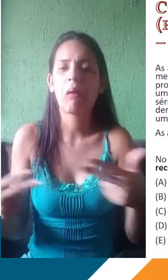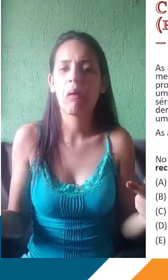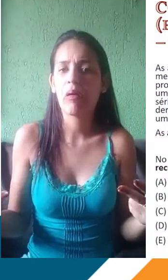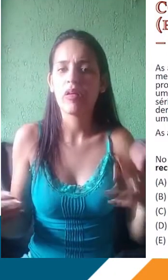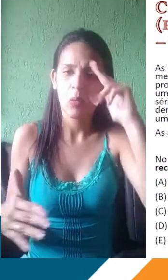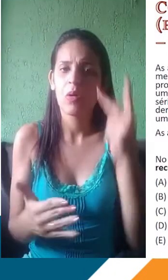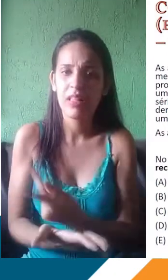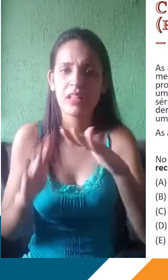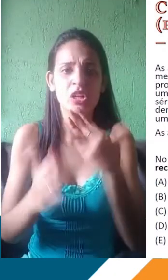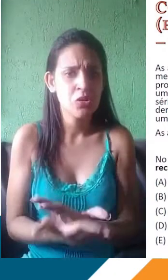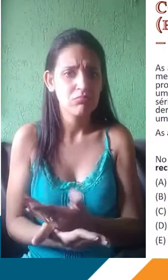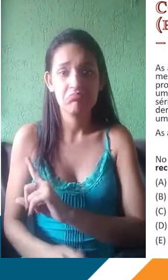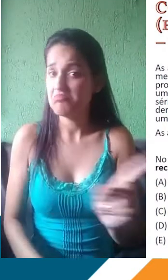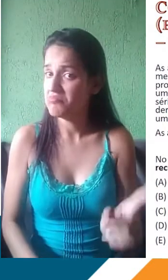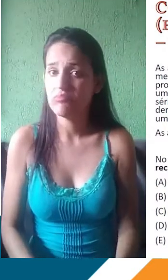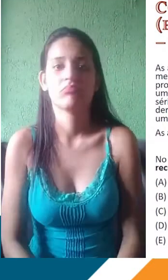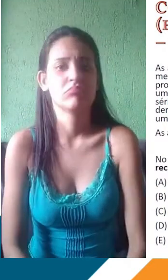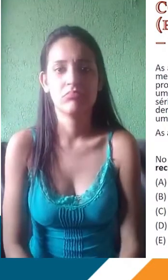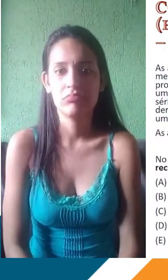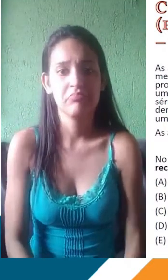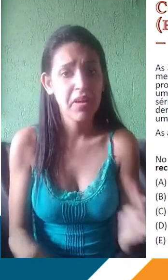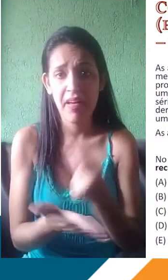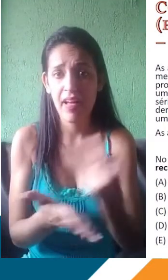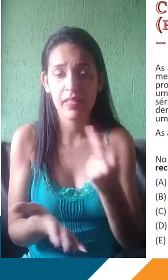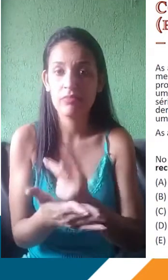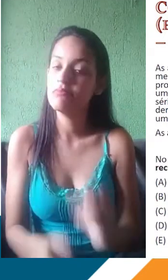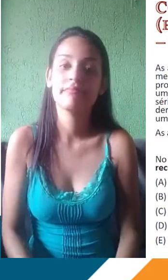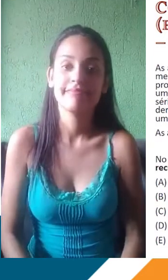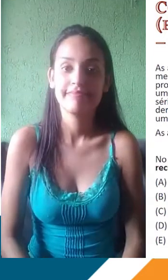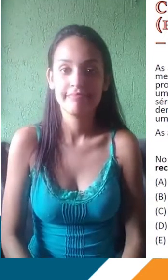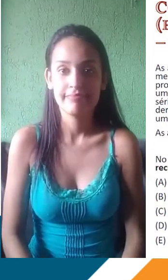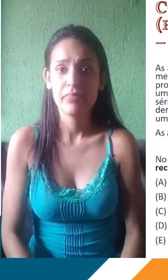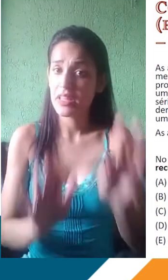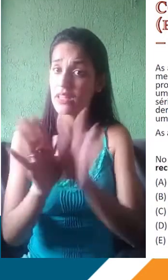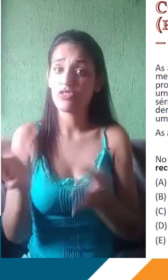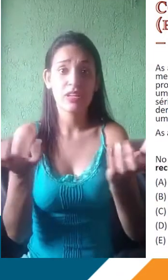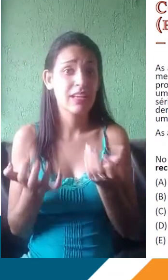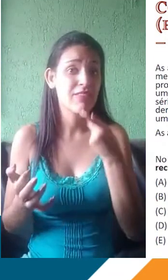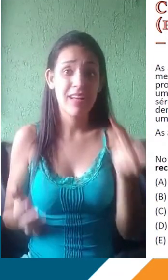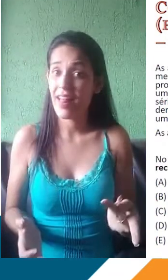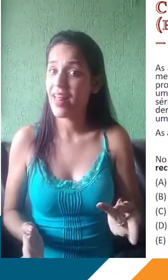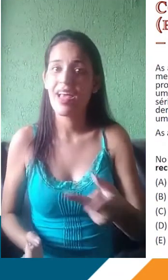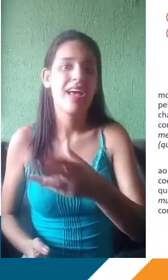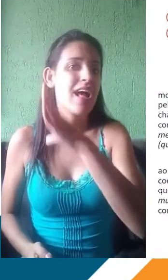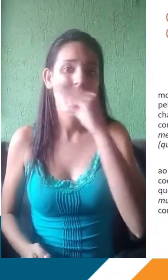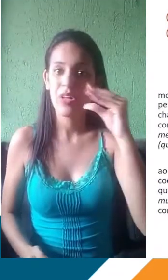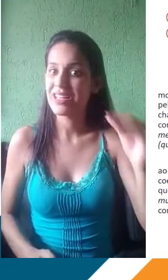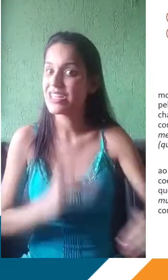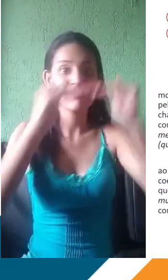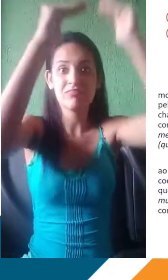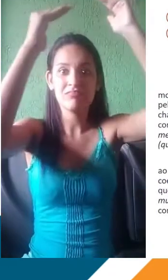uma questão mesmo de foco no amadurecimento rápido e breve que o texto